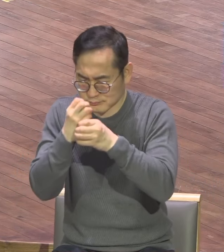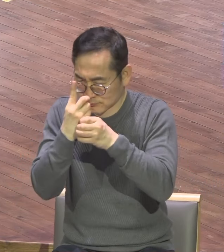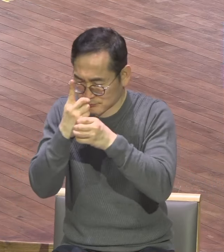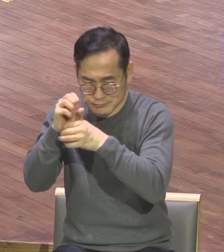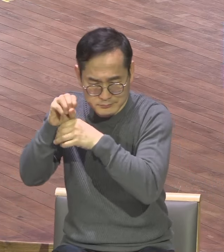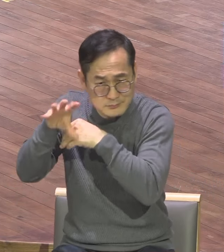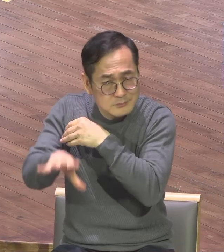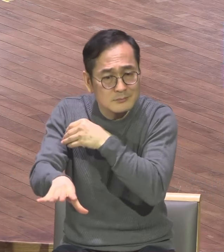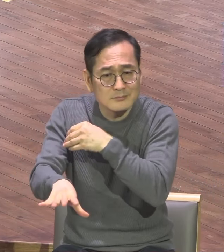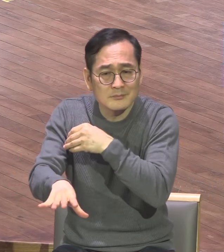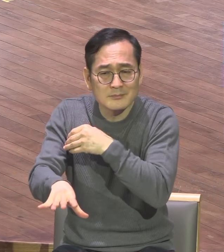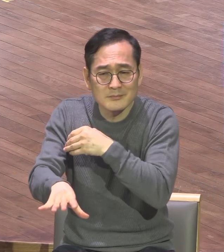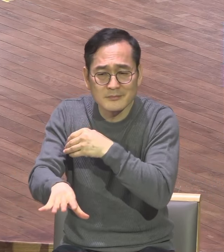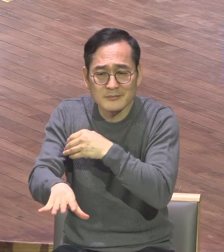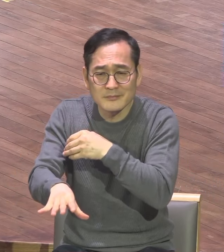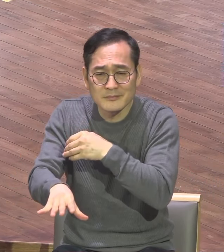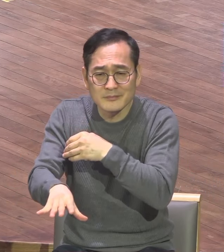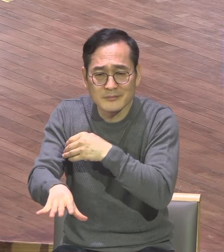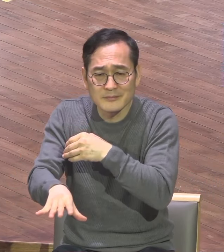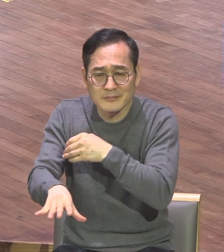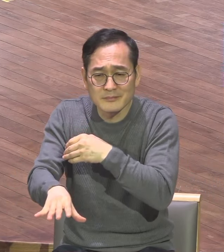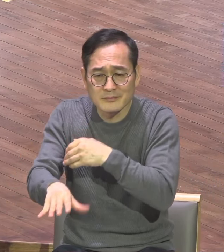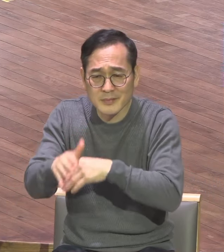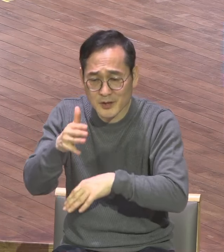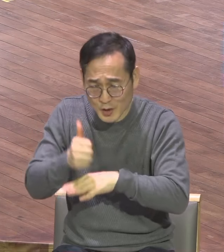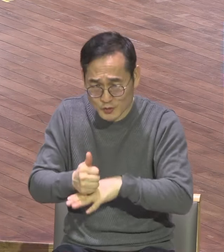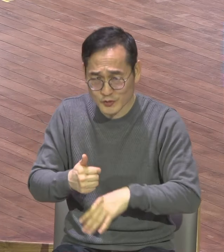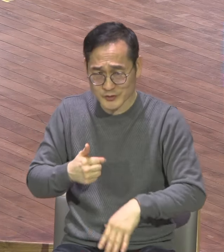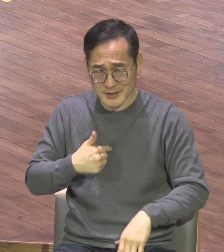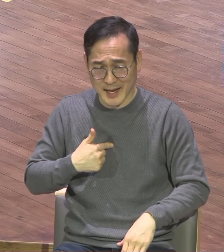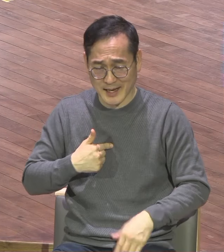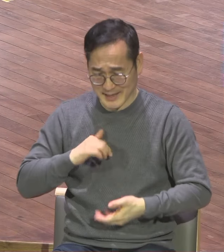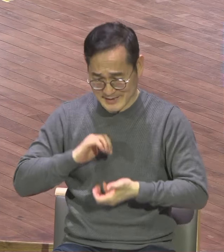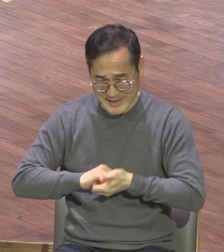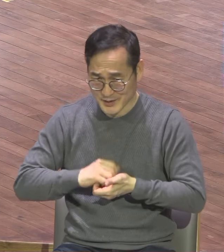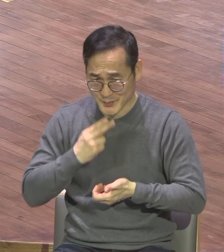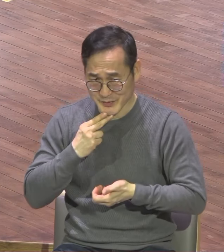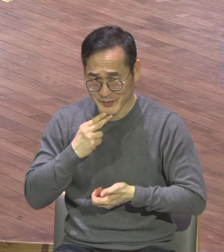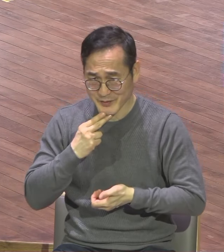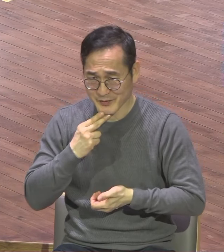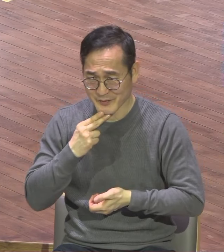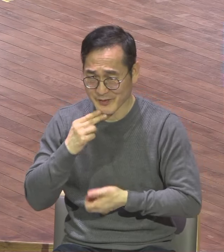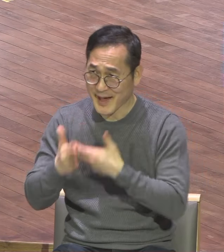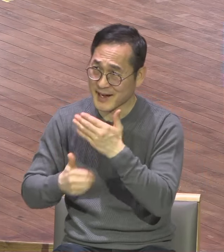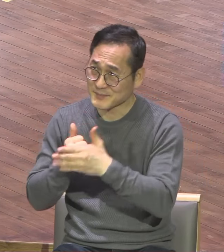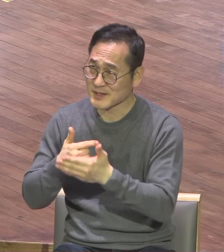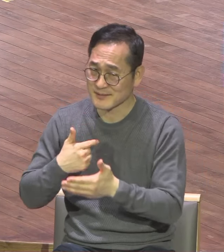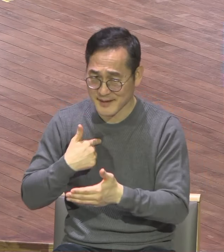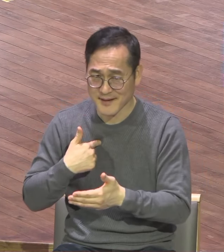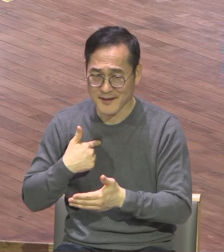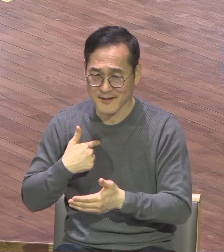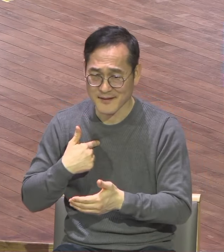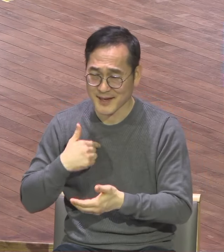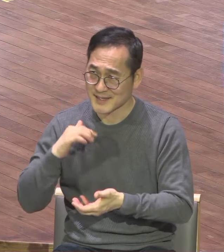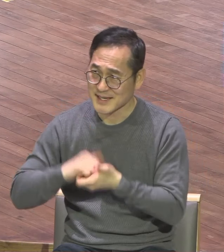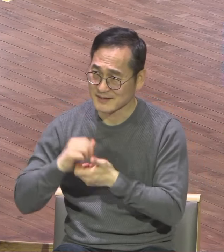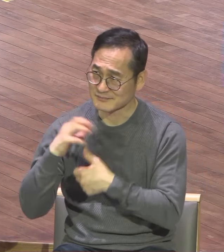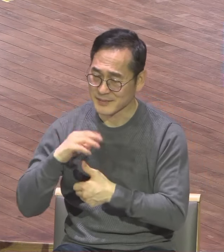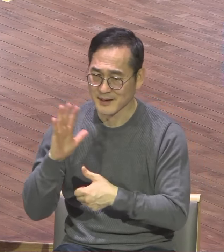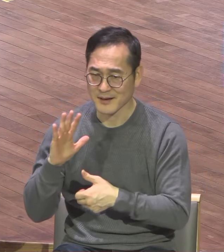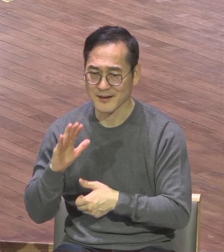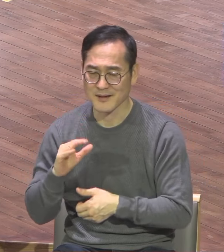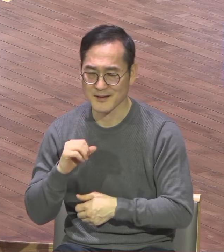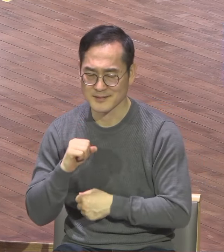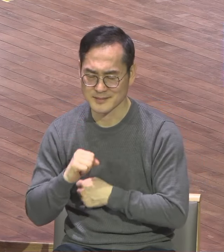나의 수준을 초월하는 은혜가 임해요. 뭐 여러분 상구상은 잘하고 있잖아요 지금. 그거는요 7망대 한 부분밖에 안